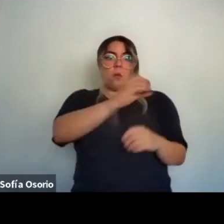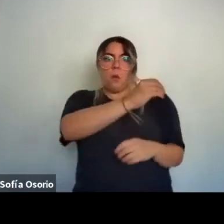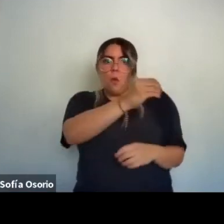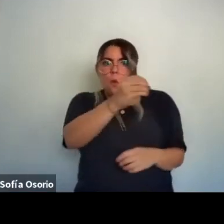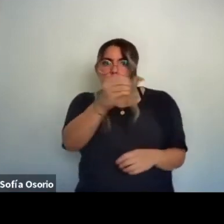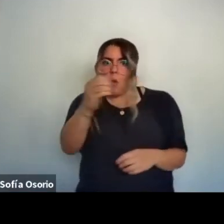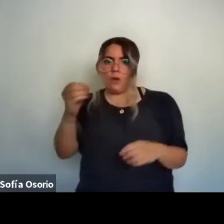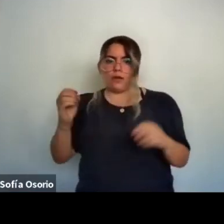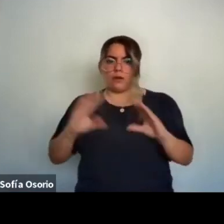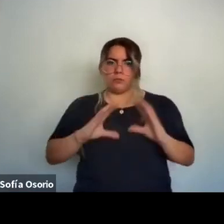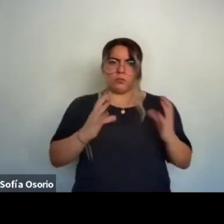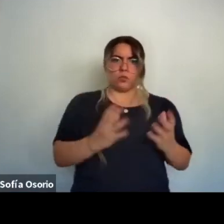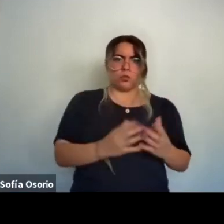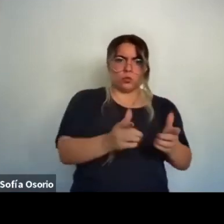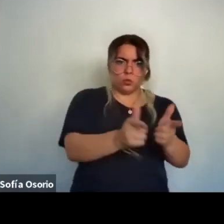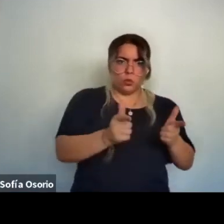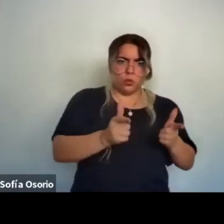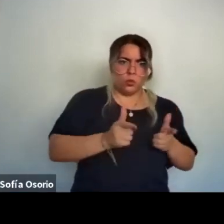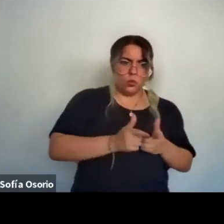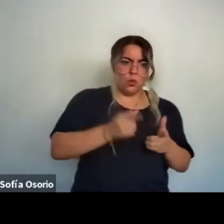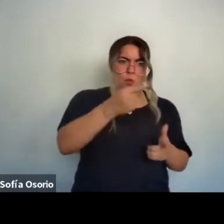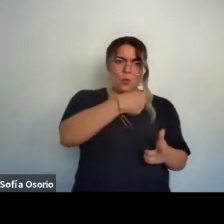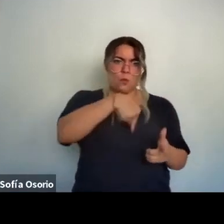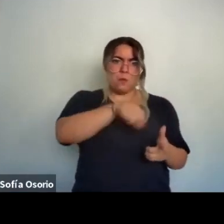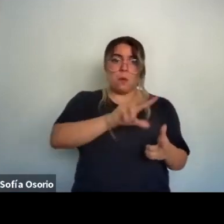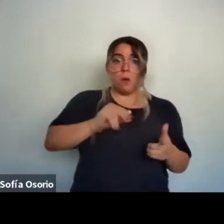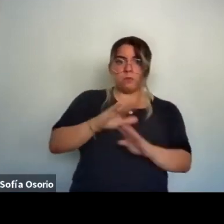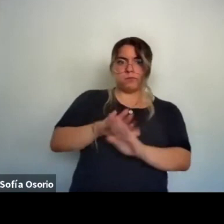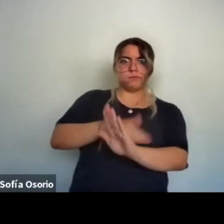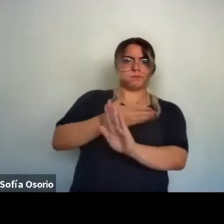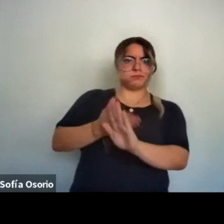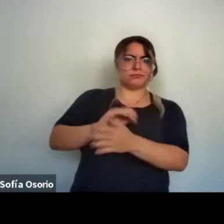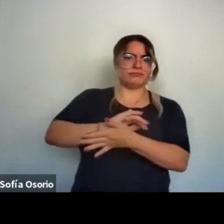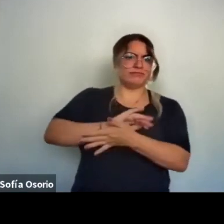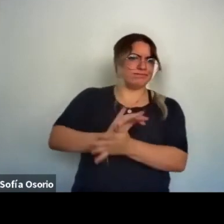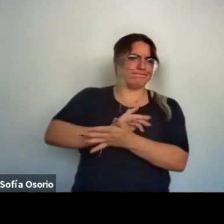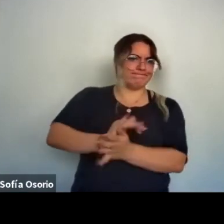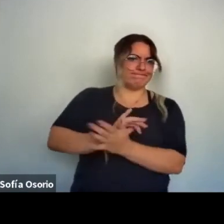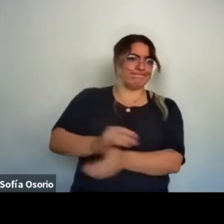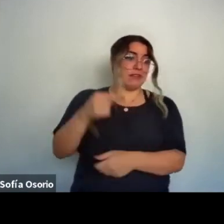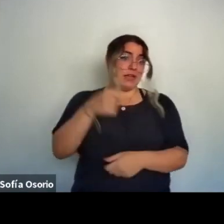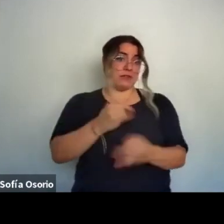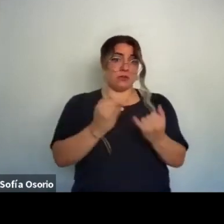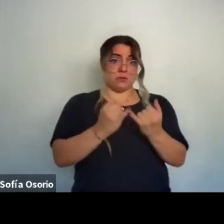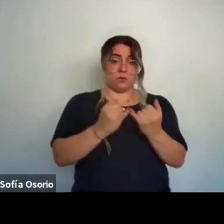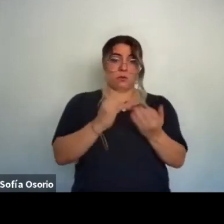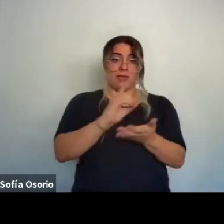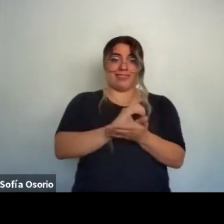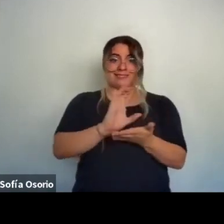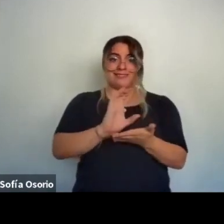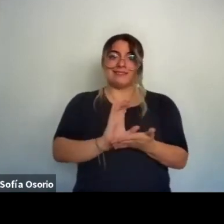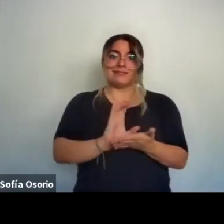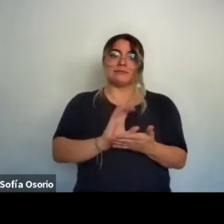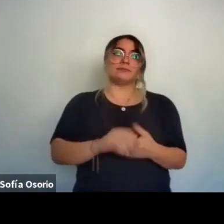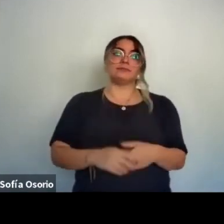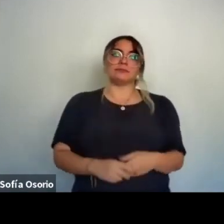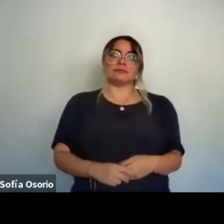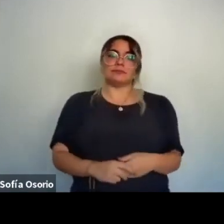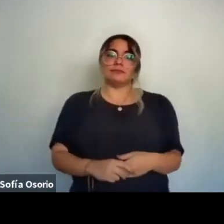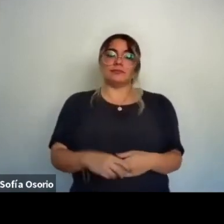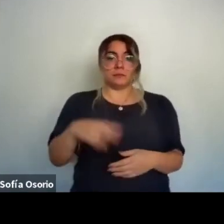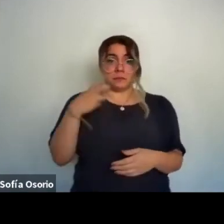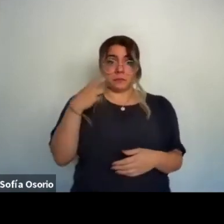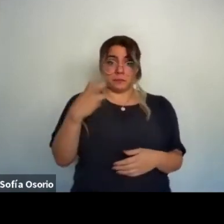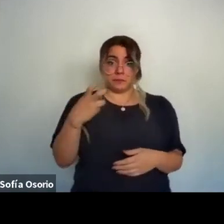contemporánea que tiene en escasa o ninguna consideración a las personas con insuficiencias físicas. Por